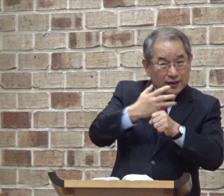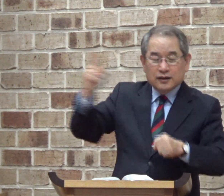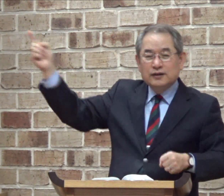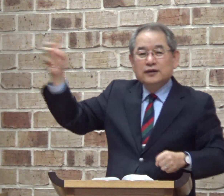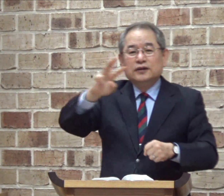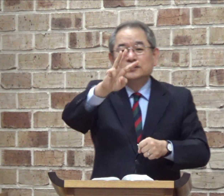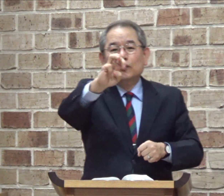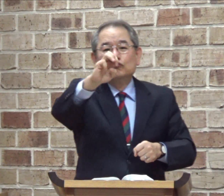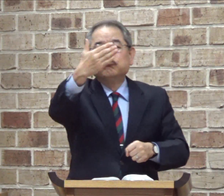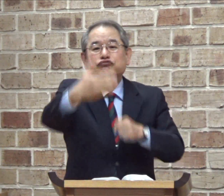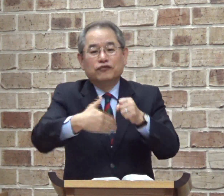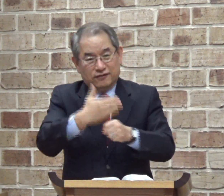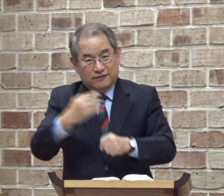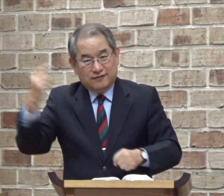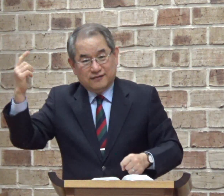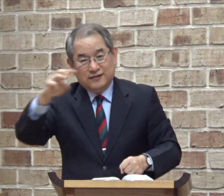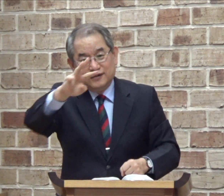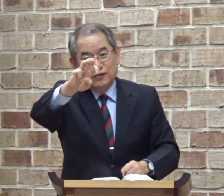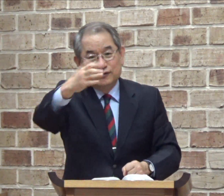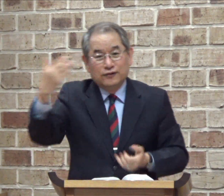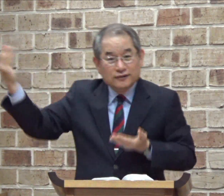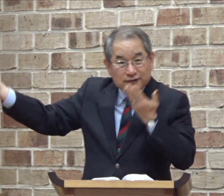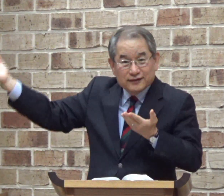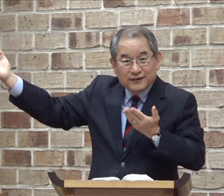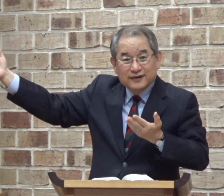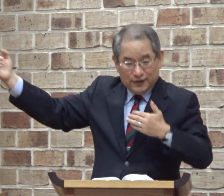아주 힘 있는 교회입니다. 안디옥 교회는.